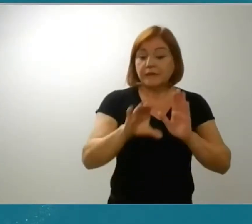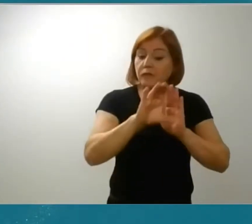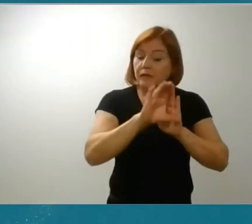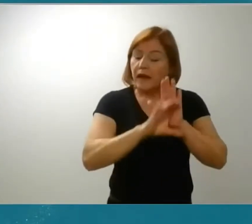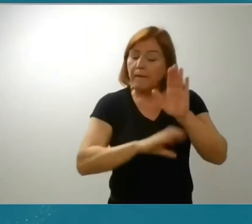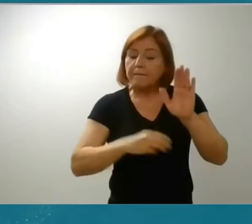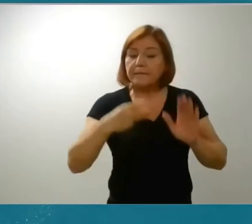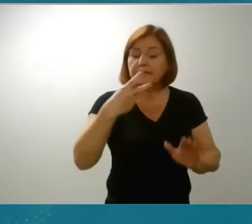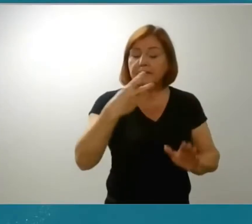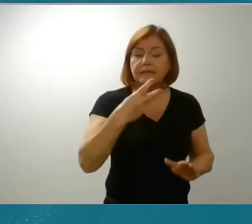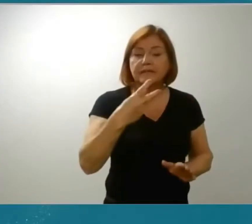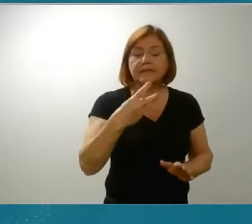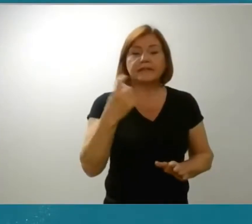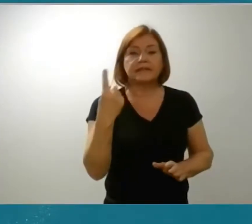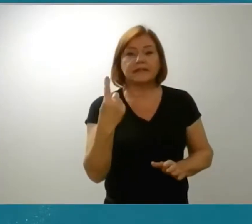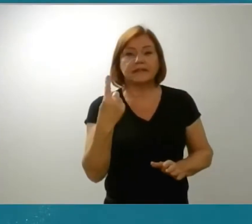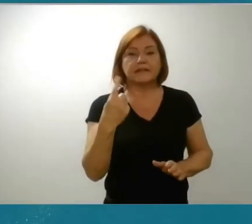Versículo 10, mulher virtuosa.